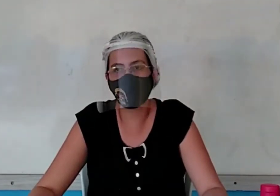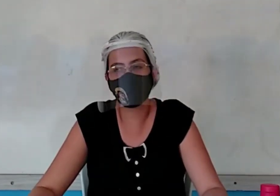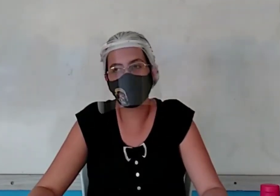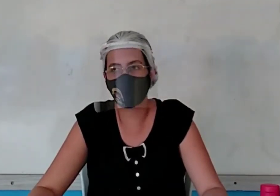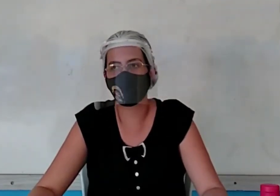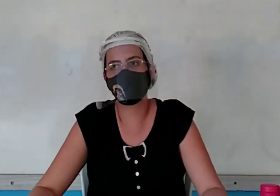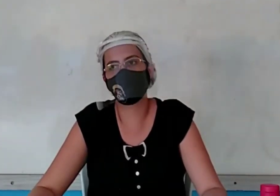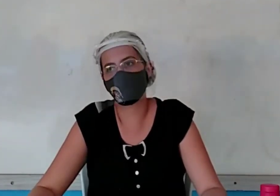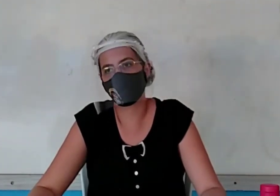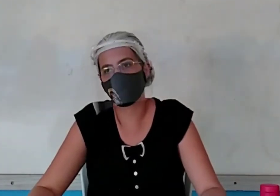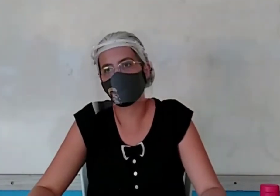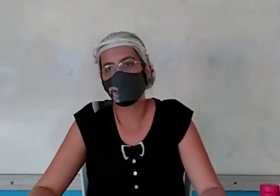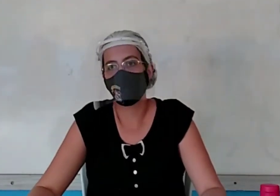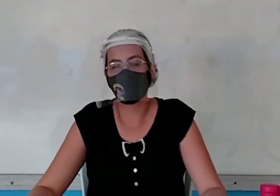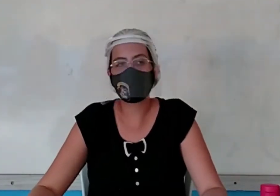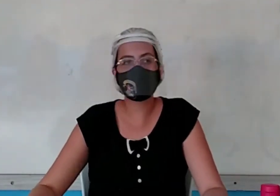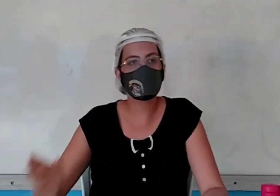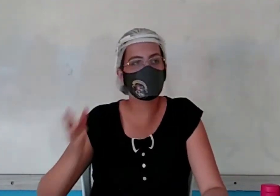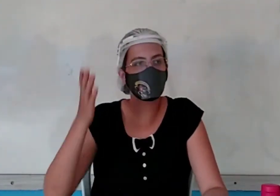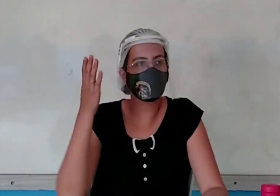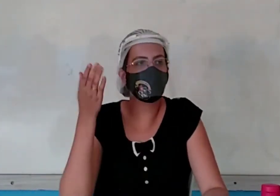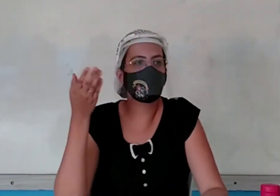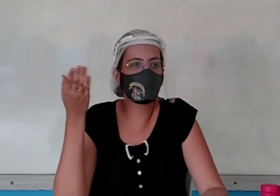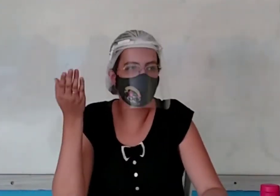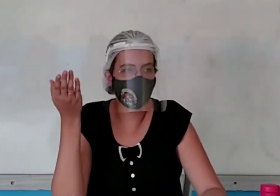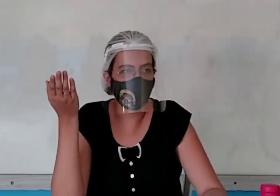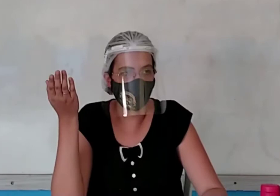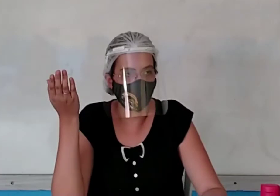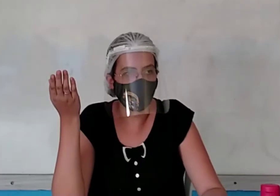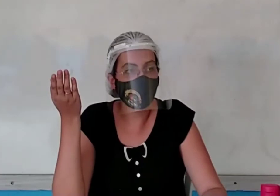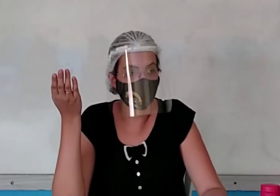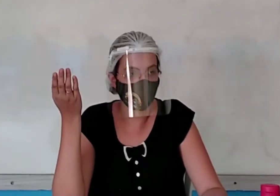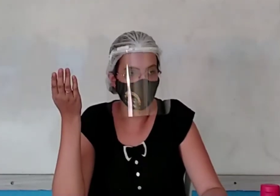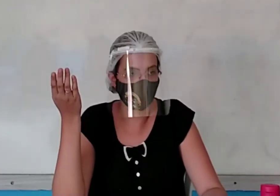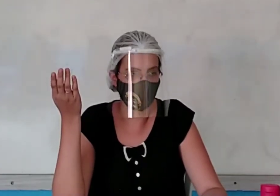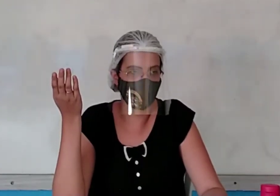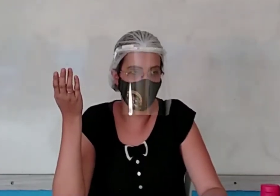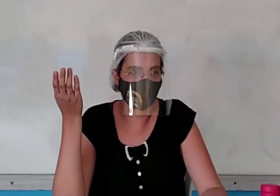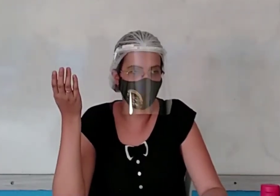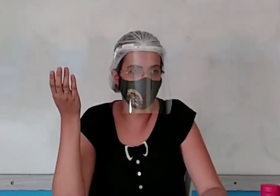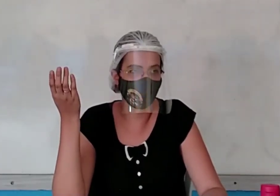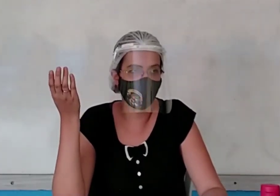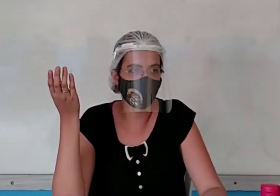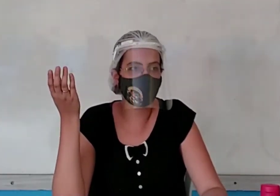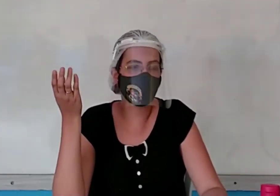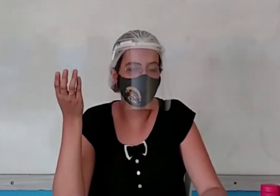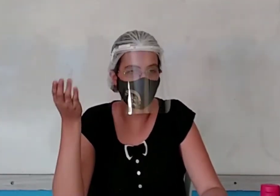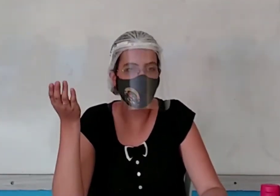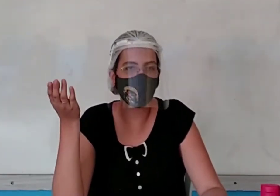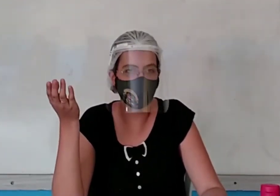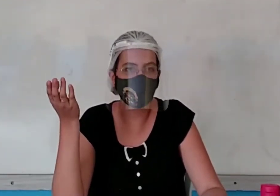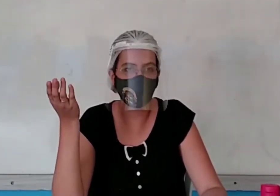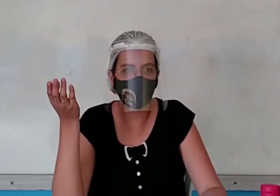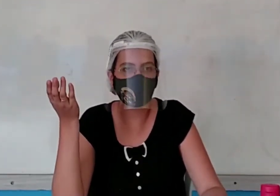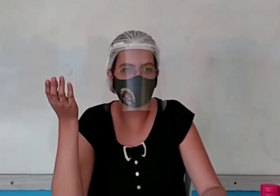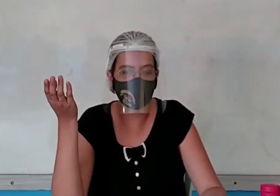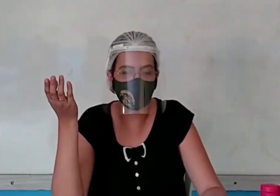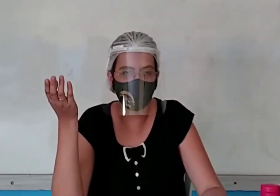é um dilema muito grande. Vai ali na nossa rua principal, ali no centro da cidade. Vocês têm faixas de pedestres ali.